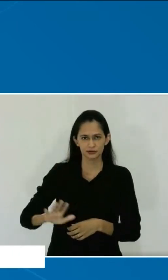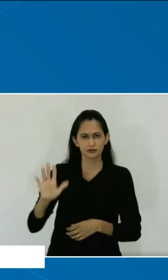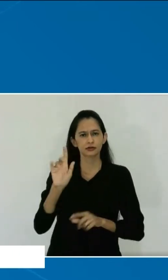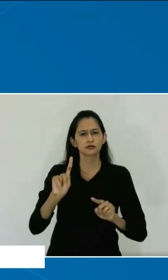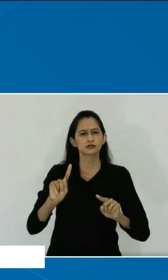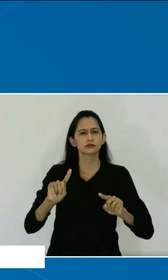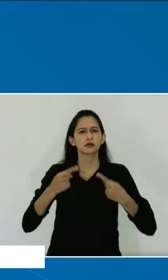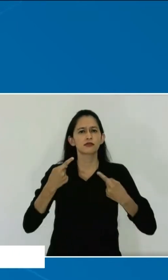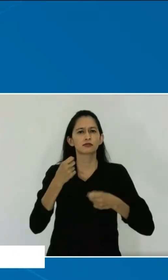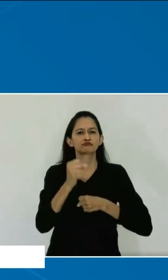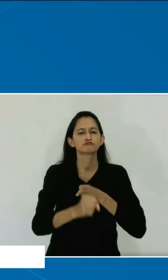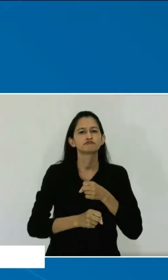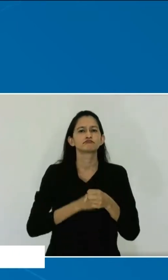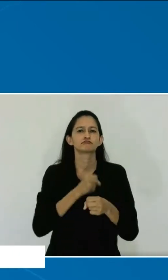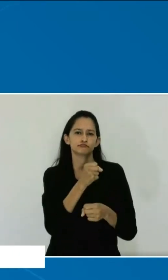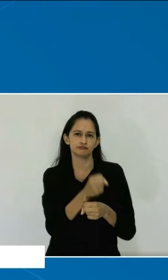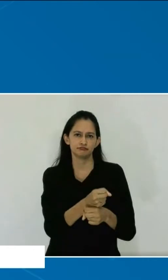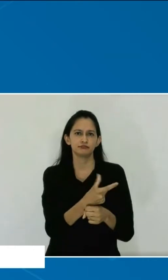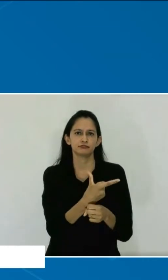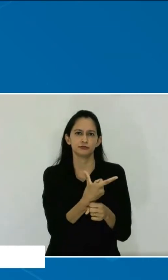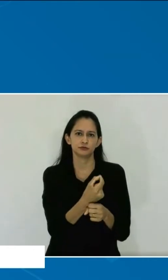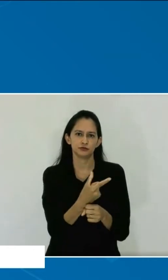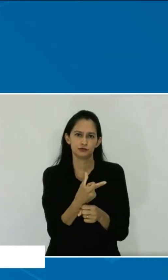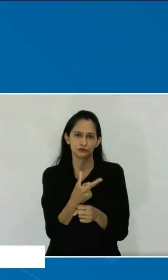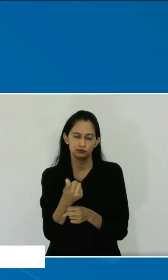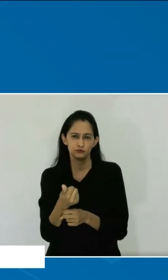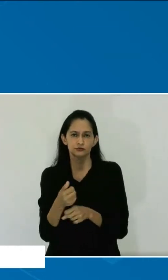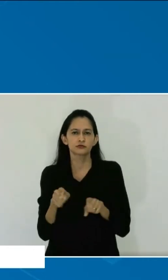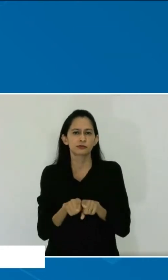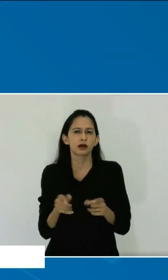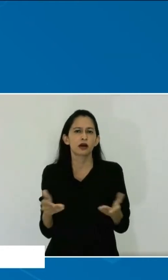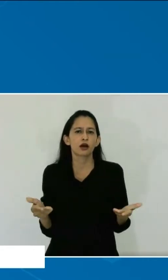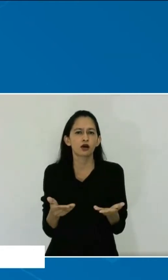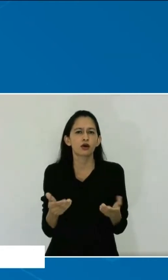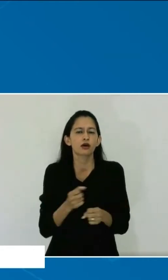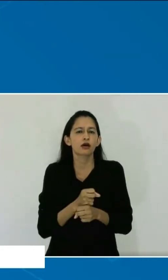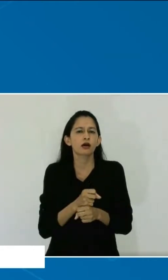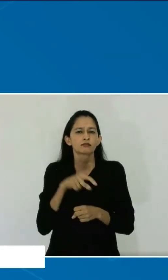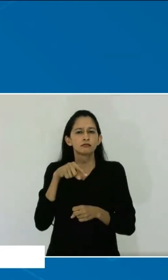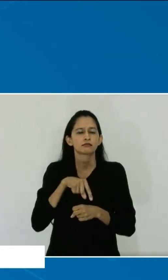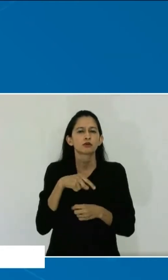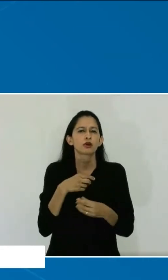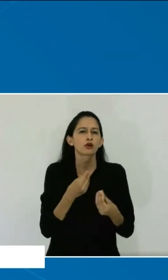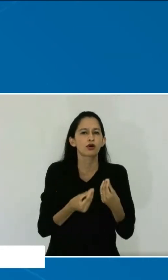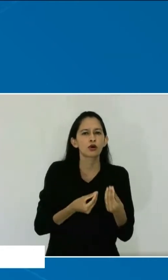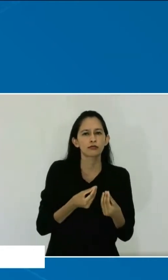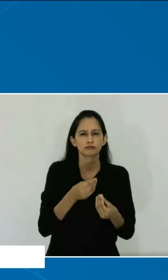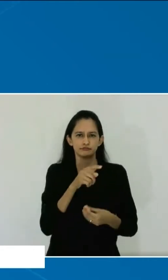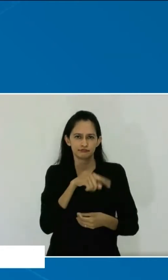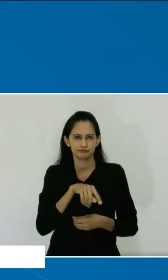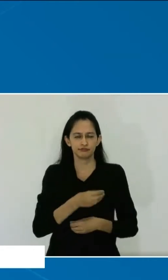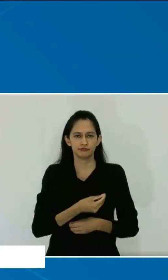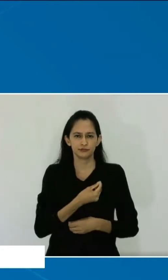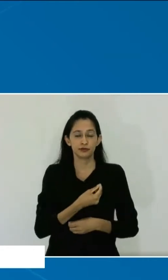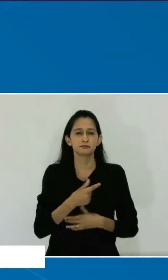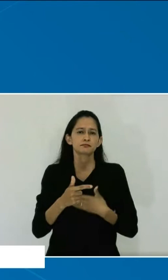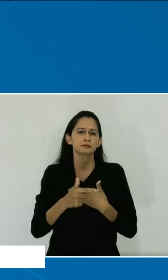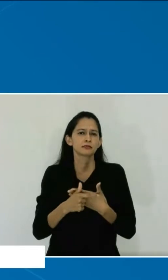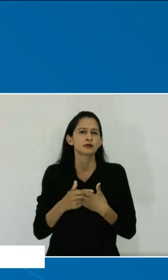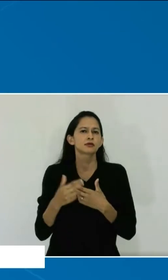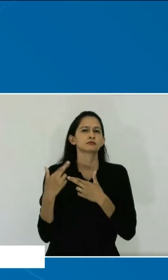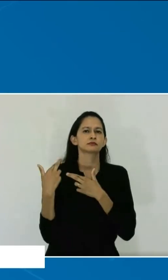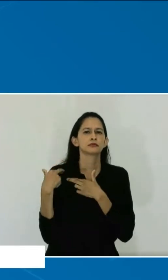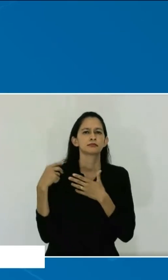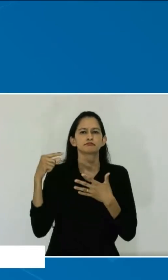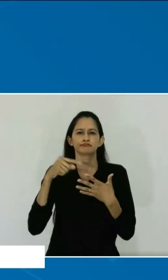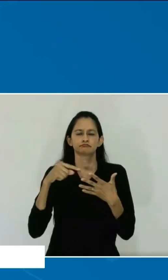o ano que vem, a situação atual das nossas universidades e também o papel que essas instituições vêm desempenhando em meio